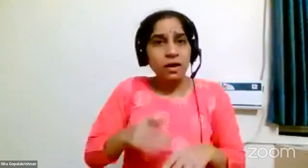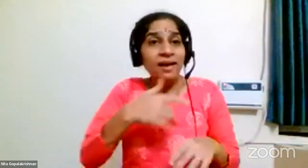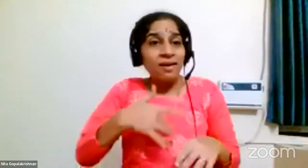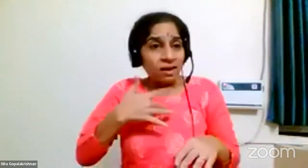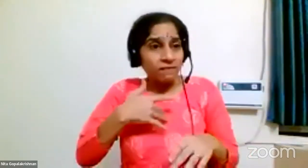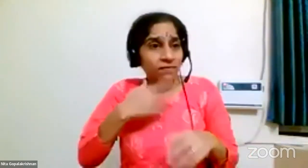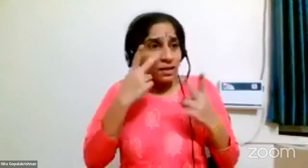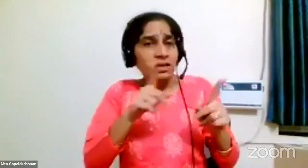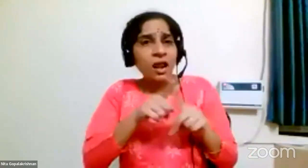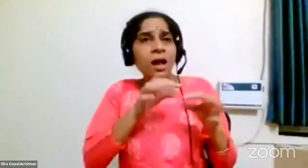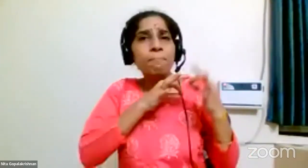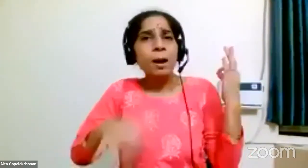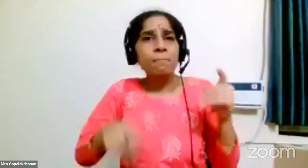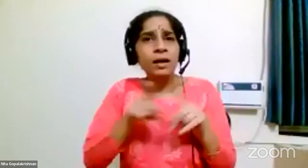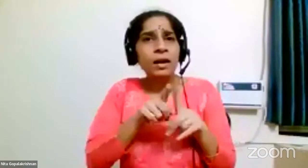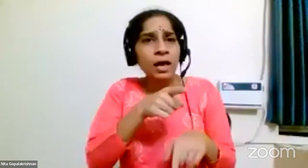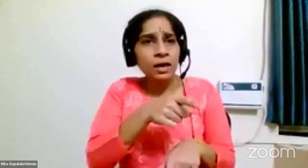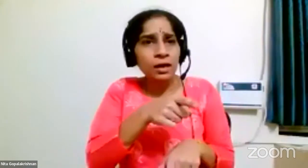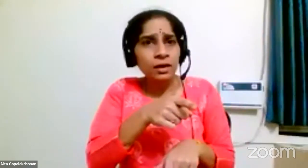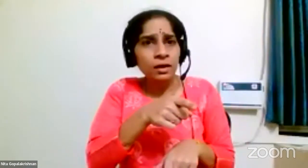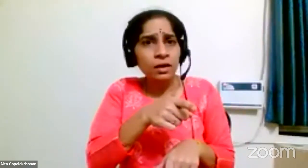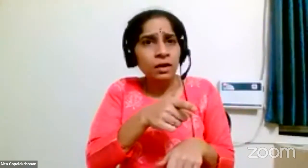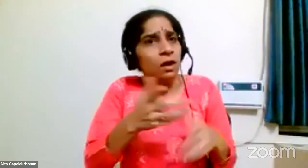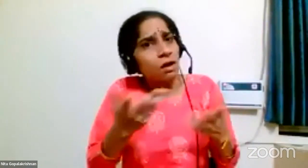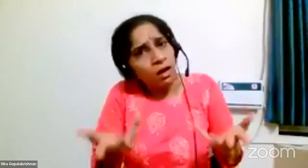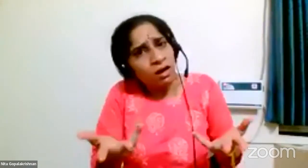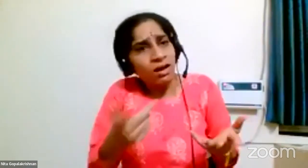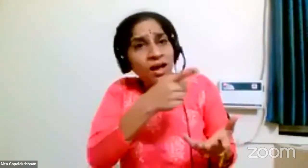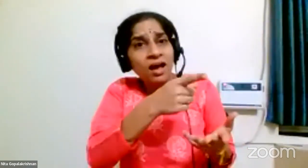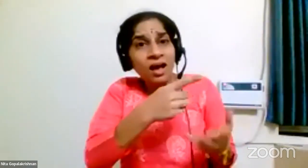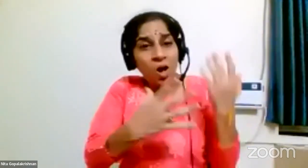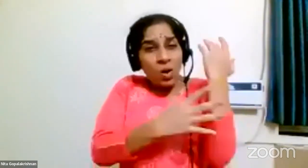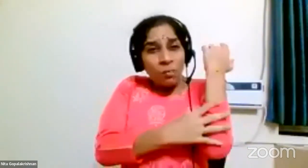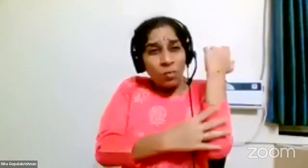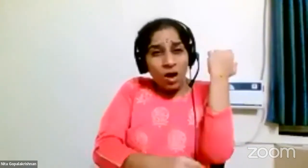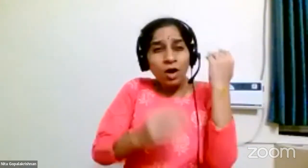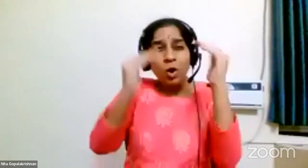ऐसा व्यक्ति निश्चित तौर पर ब्राह्मण ही कहलाएगा।